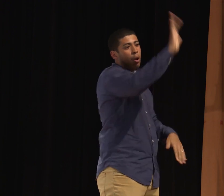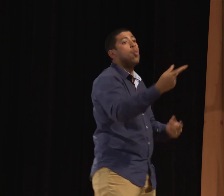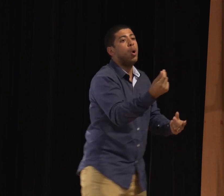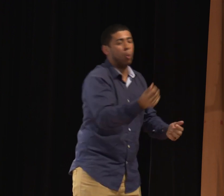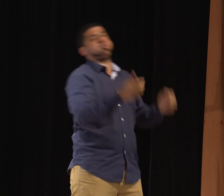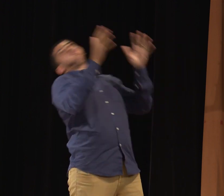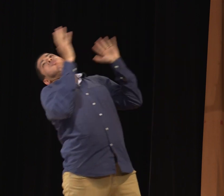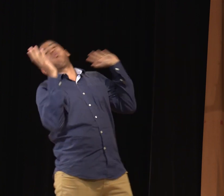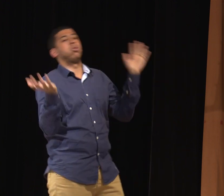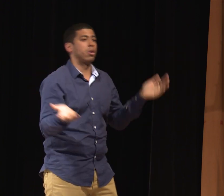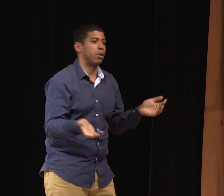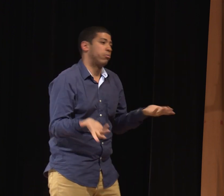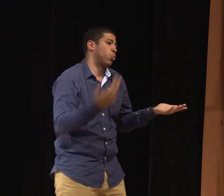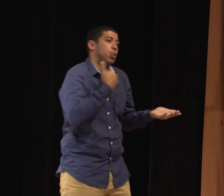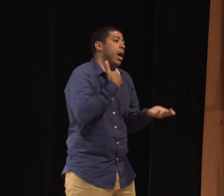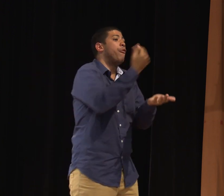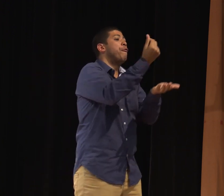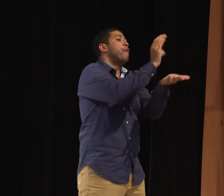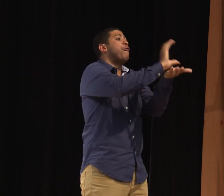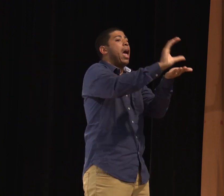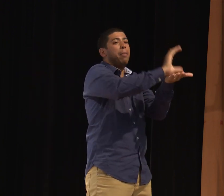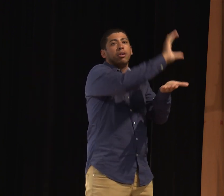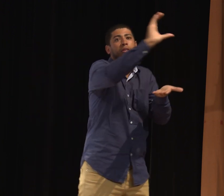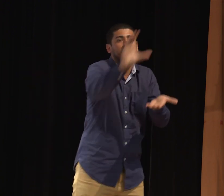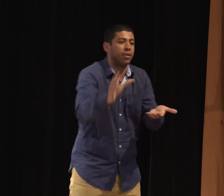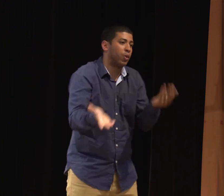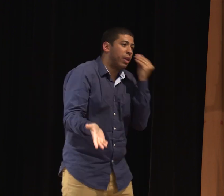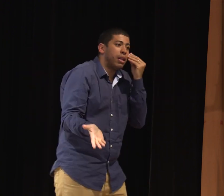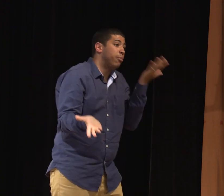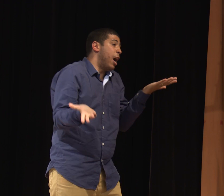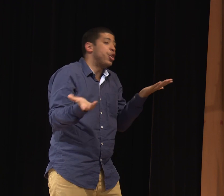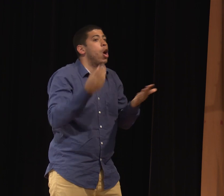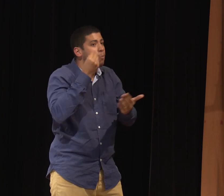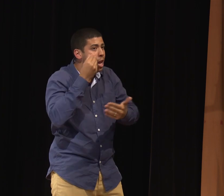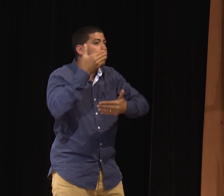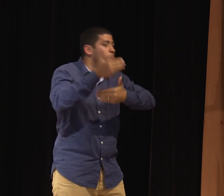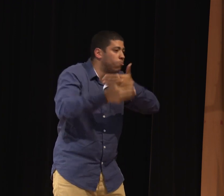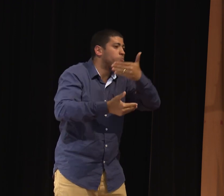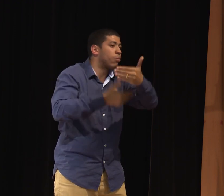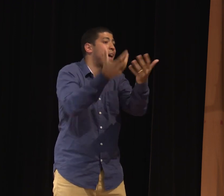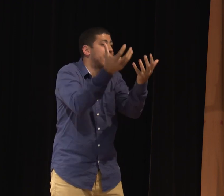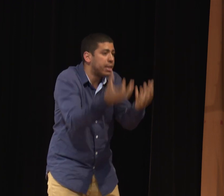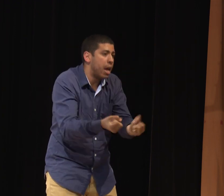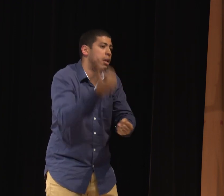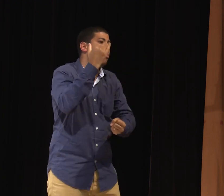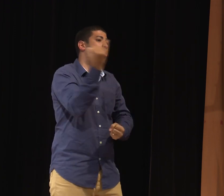do que o intérprete, que custa muito caro. Então, eles ficaram assim, ter verba para poder pagar o intérprete, tem que ficar tentando ver